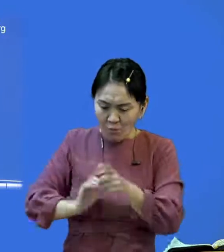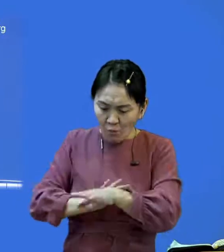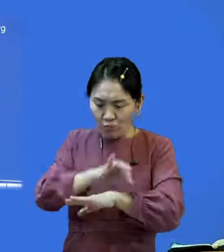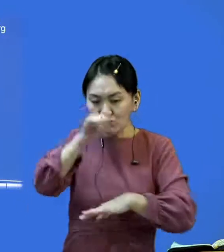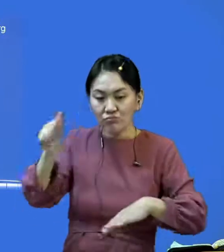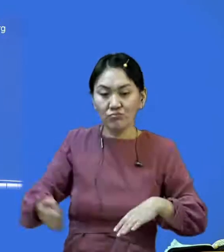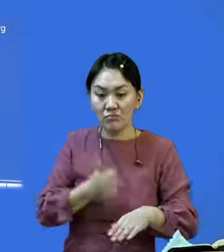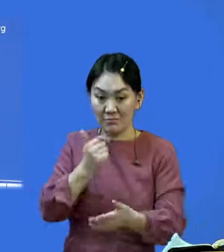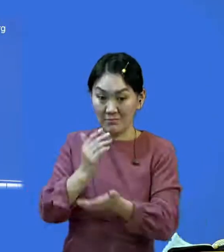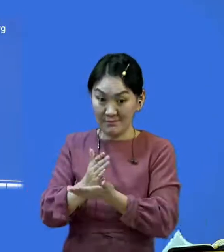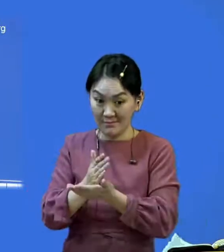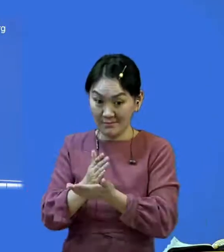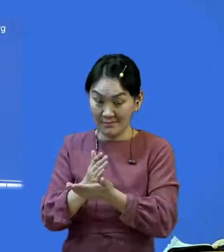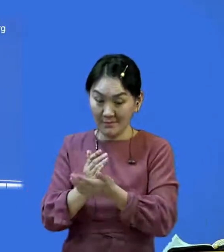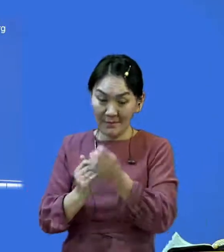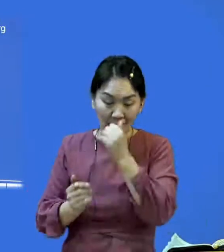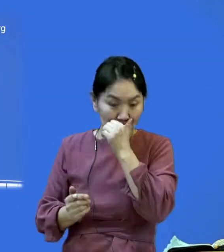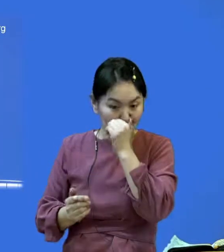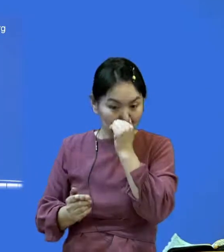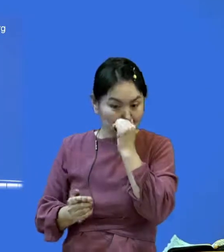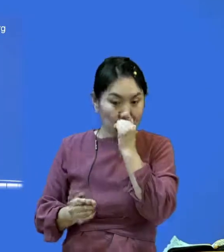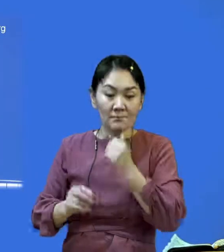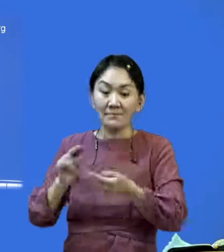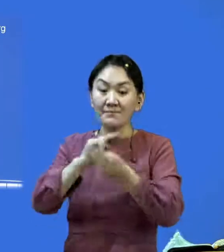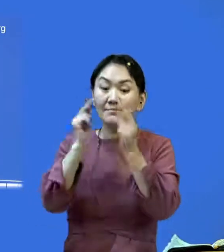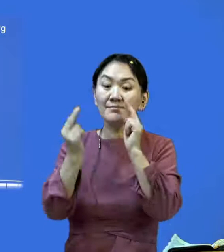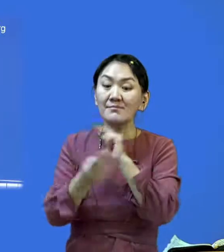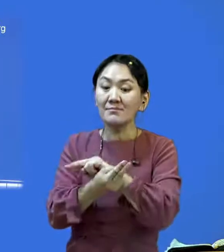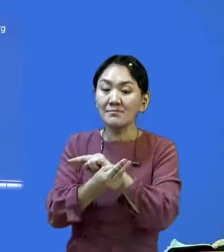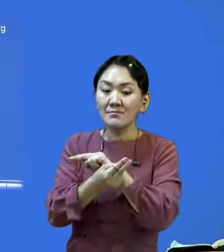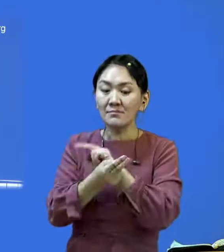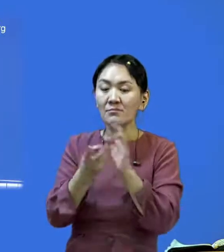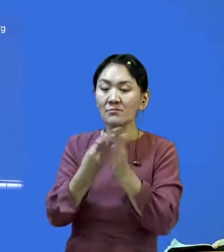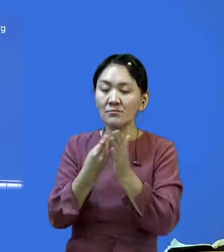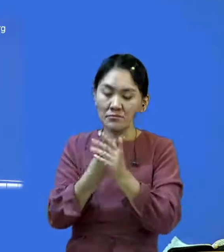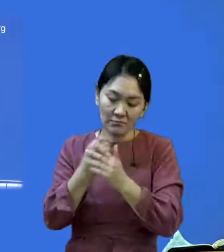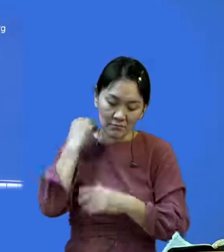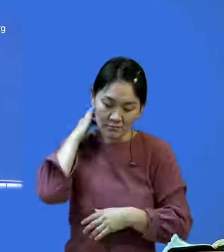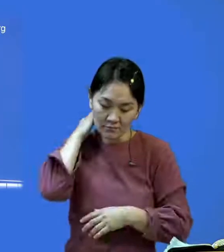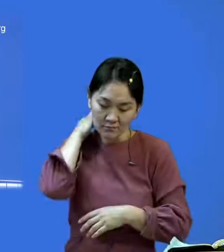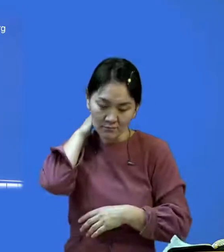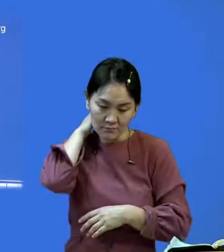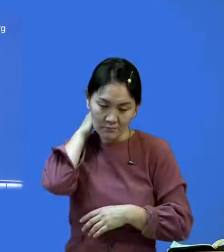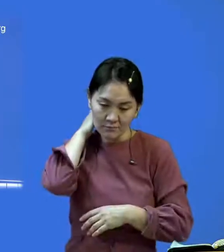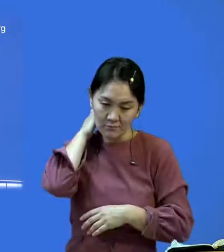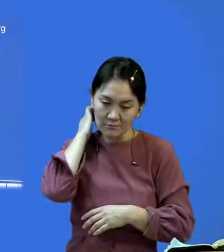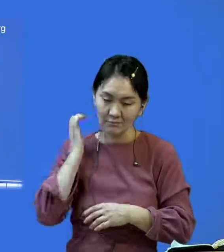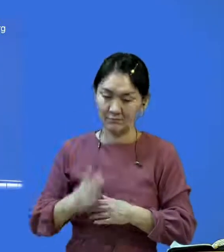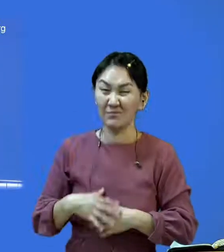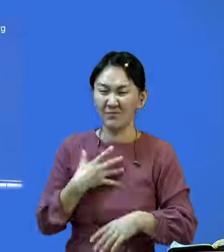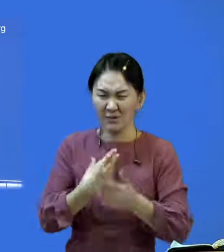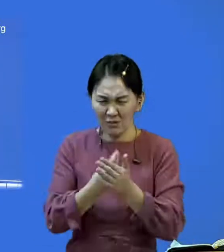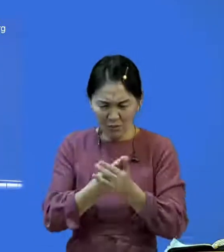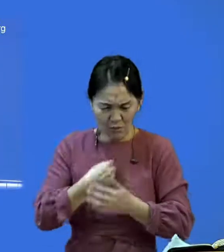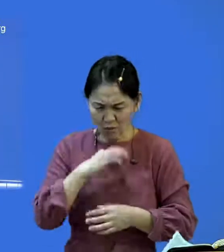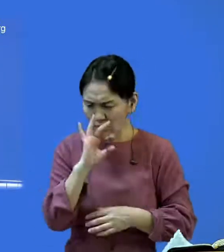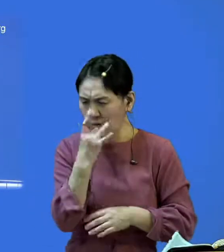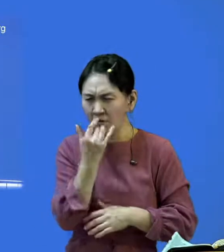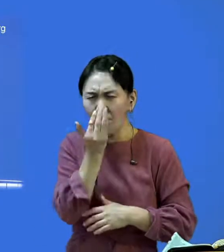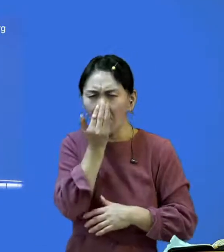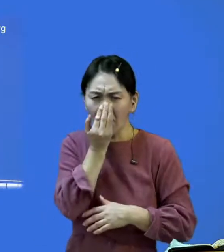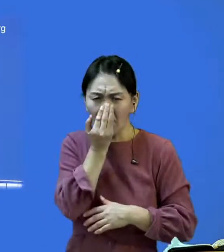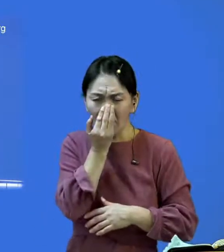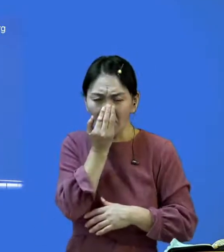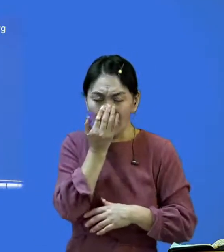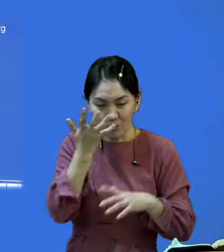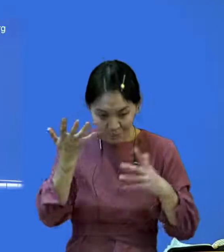гэсэн. Тэгэхээр энэ одоо золилт гэдэг байгаа нь тийм ээ өөрийнхөө одоо үр байсан за авах